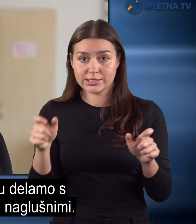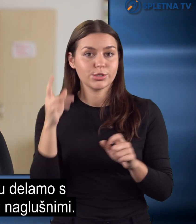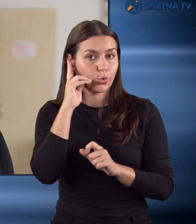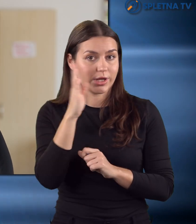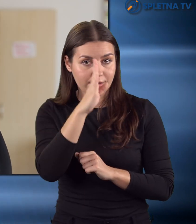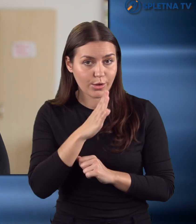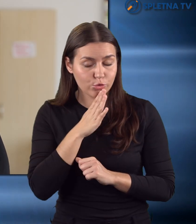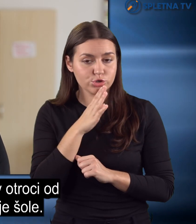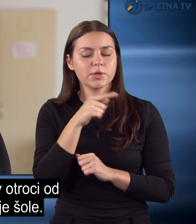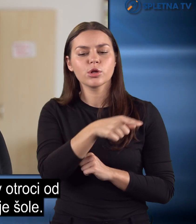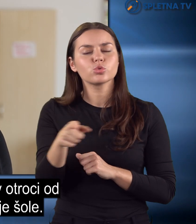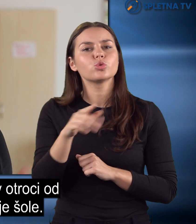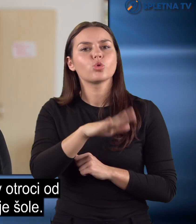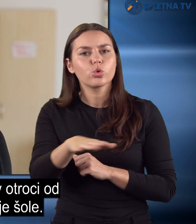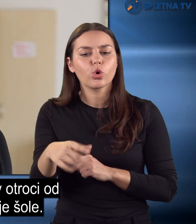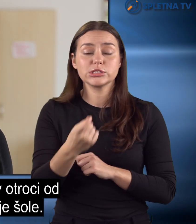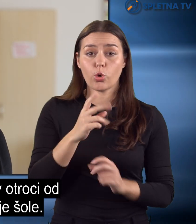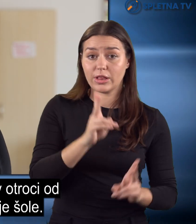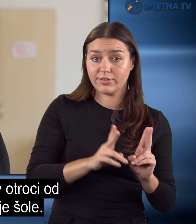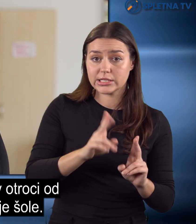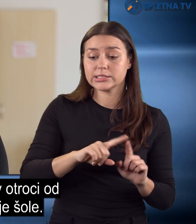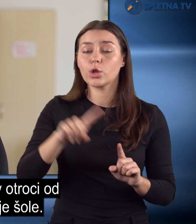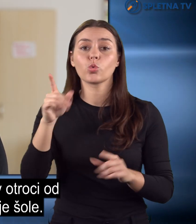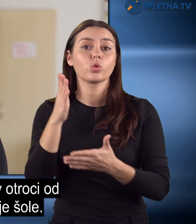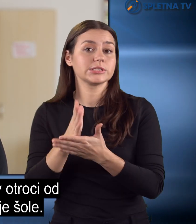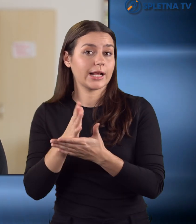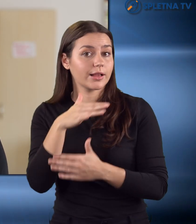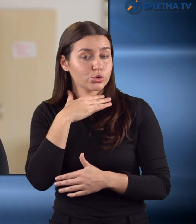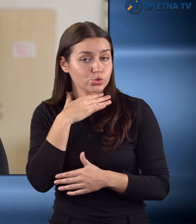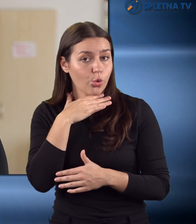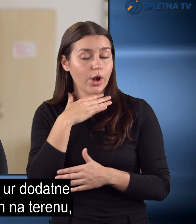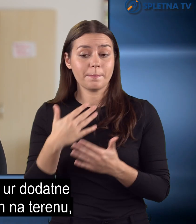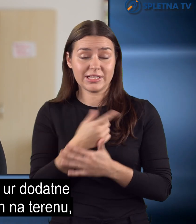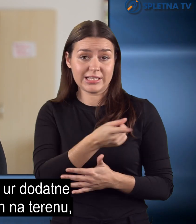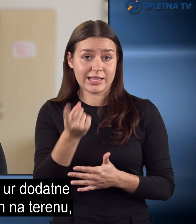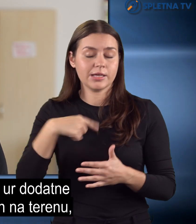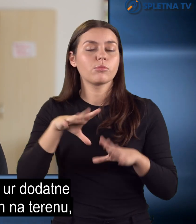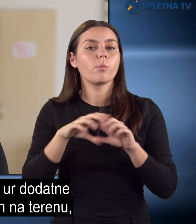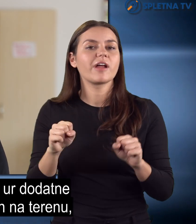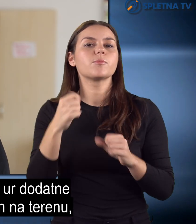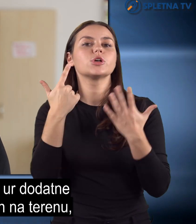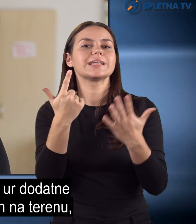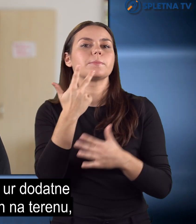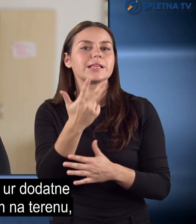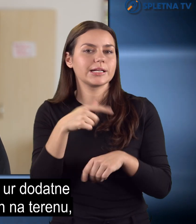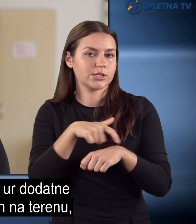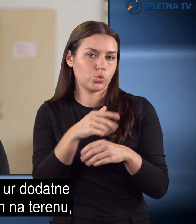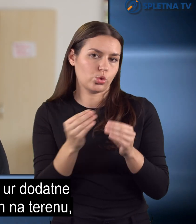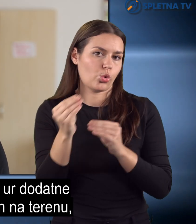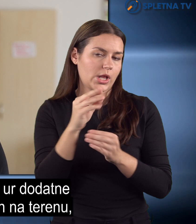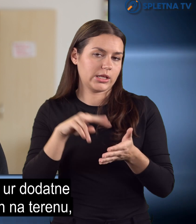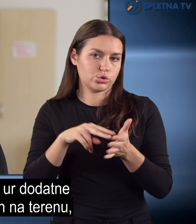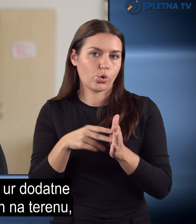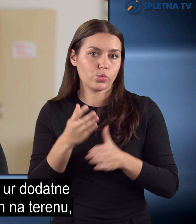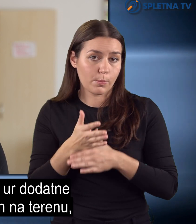in naglušnimi. To so pravzaprav otroci od vrtca do srednje šole. Za njih opravimo 37 ur dodatne